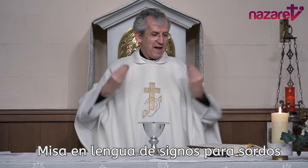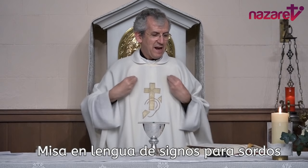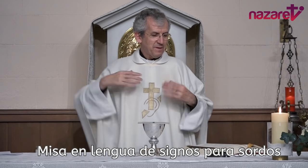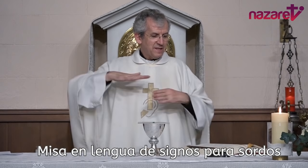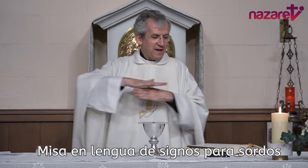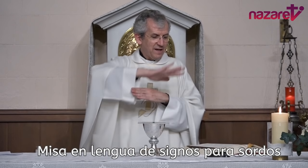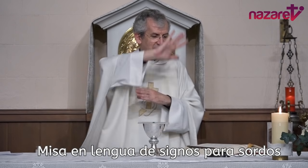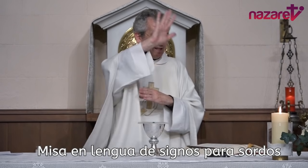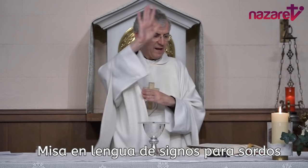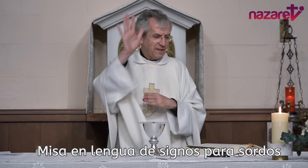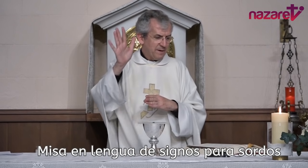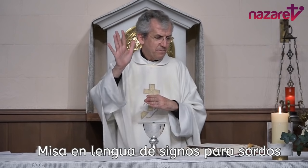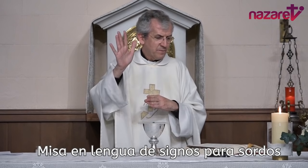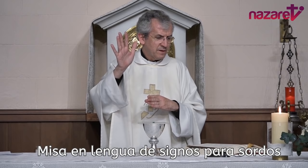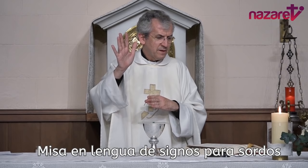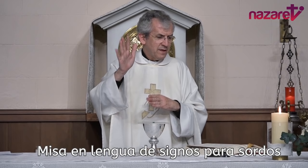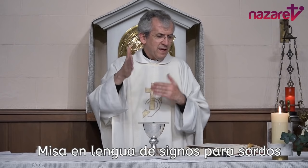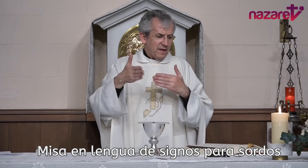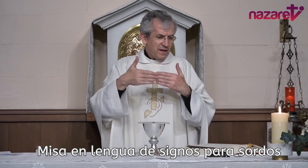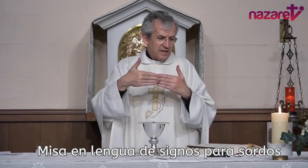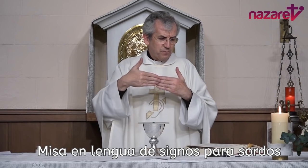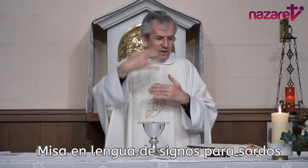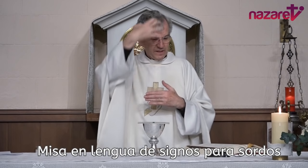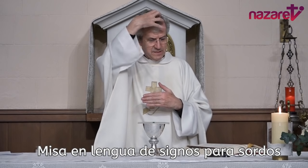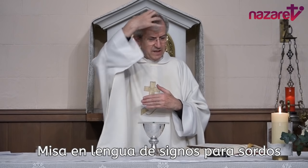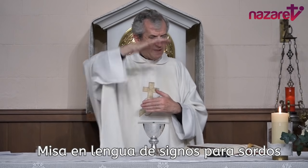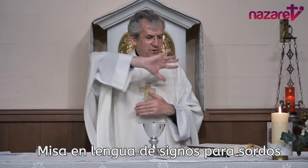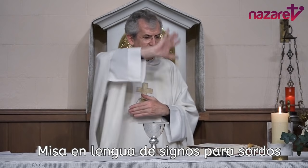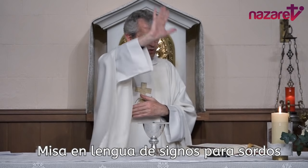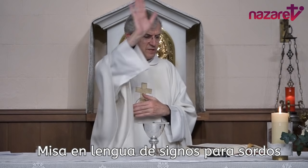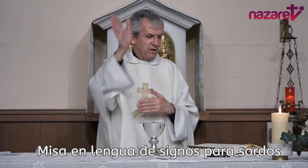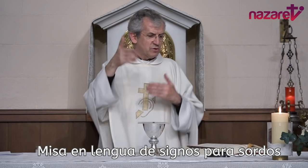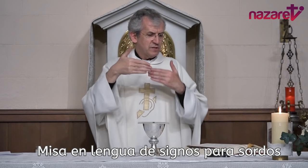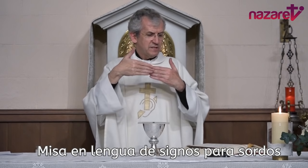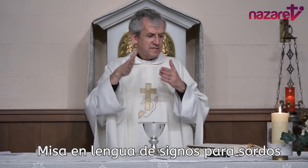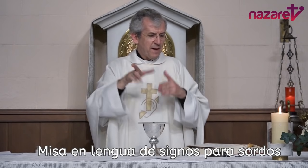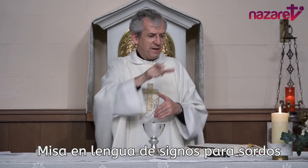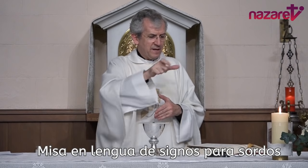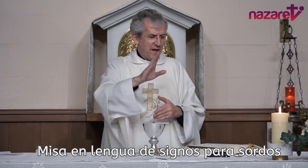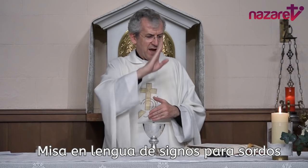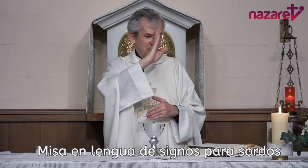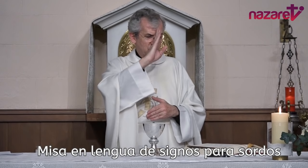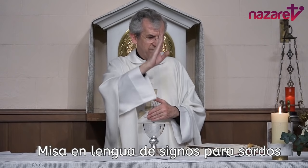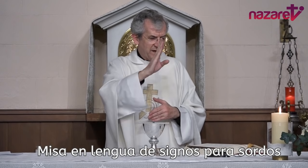a la vida eterna, y las puertas del reino de los cielos se abren a los